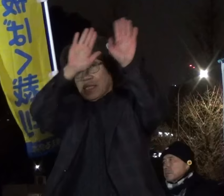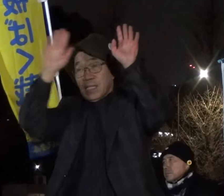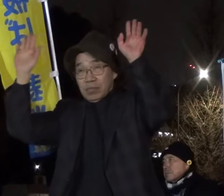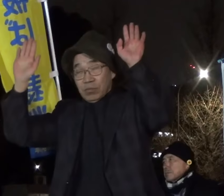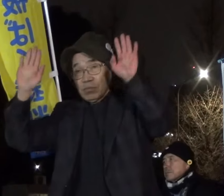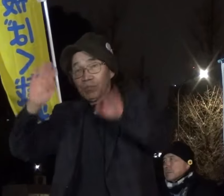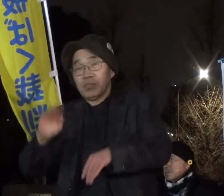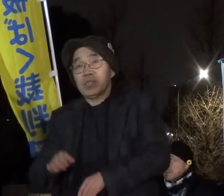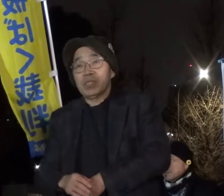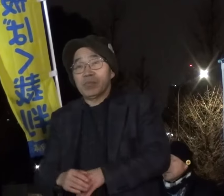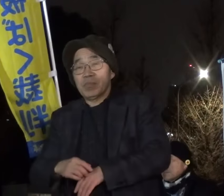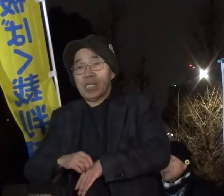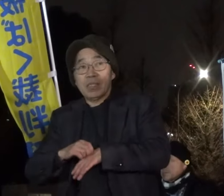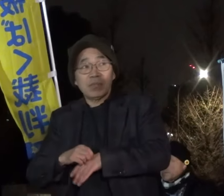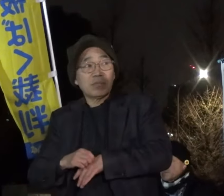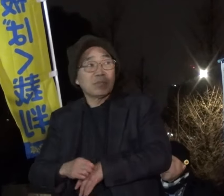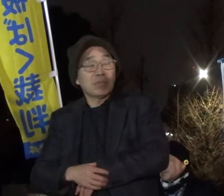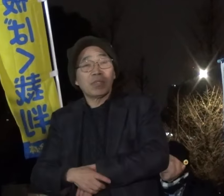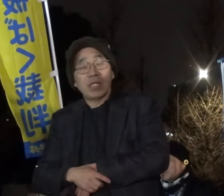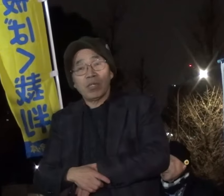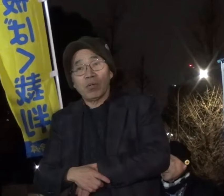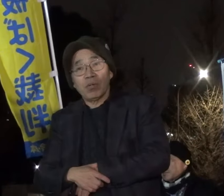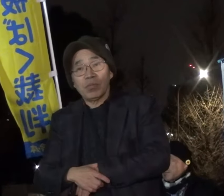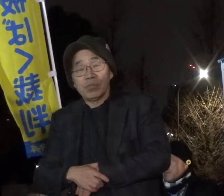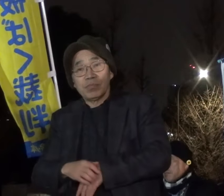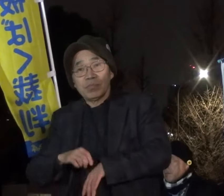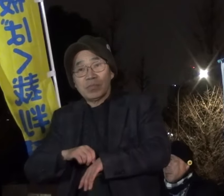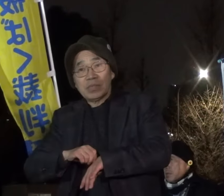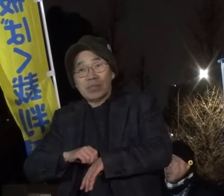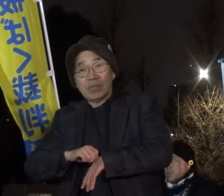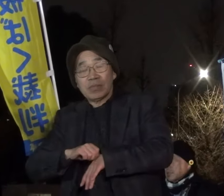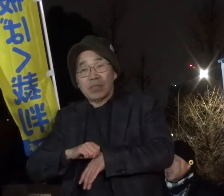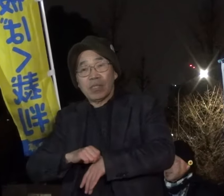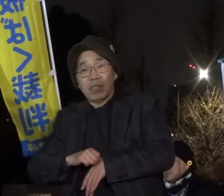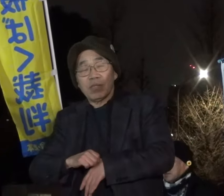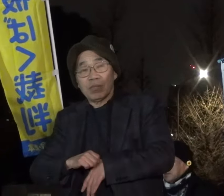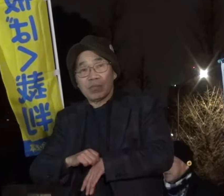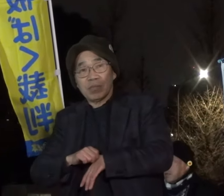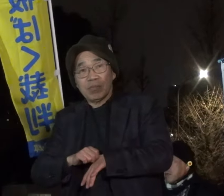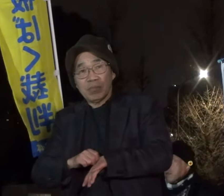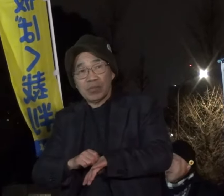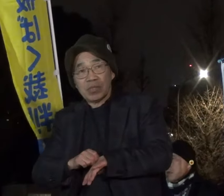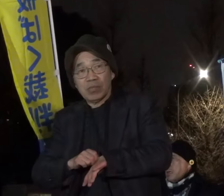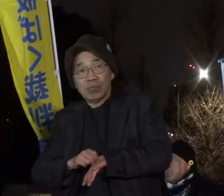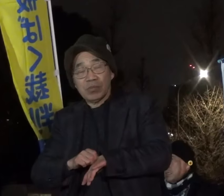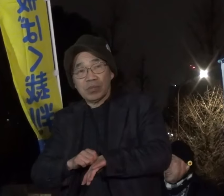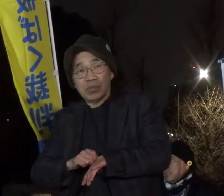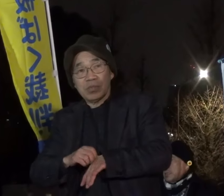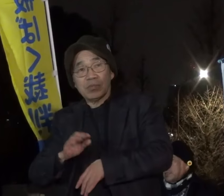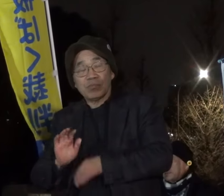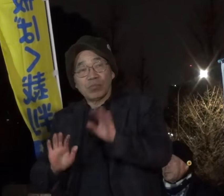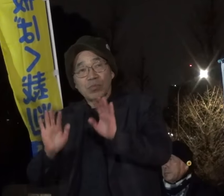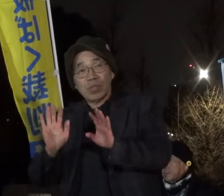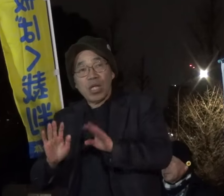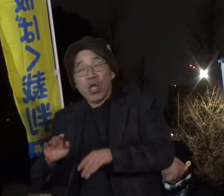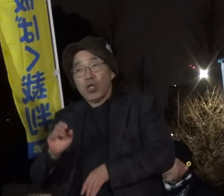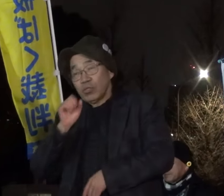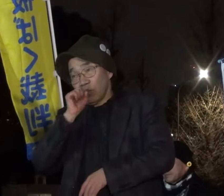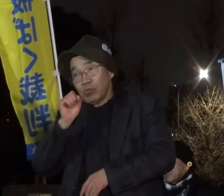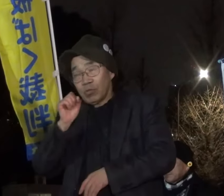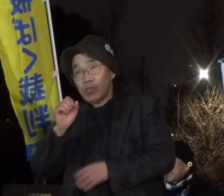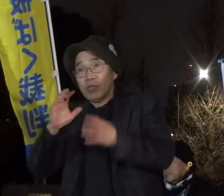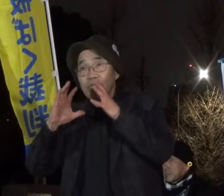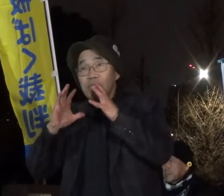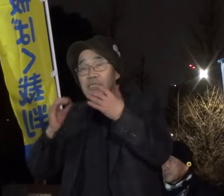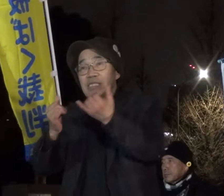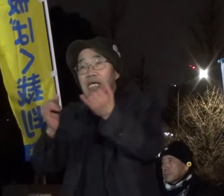、厳しいものだと肝に銘じています。だからみんなでより良い社会を築い